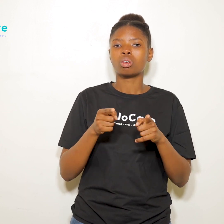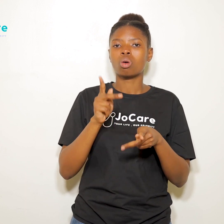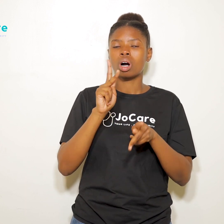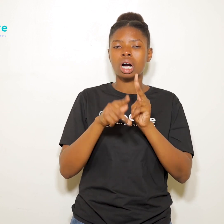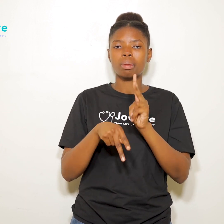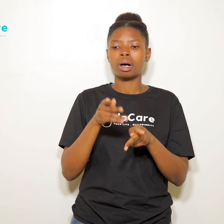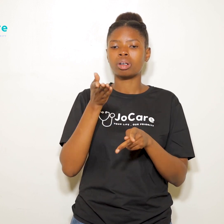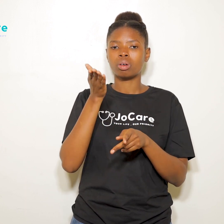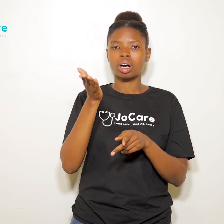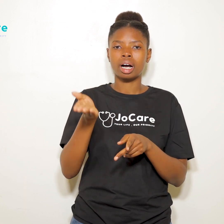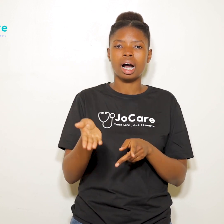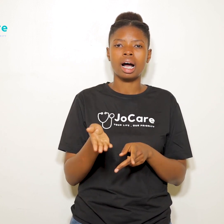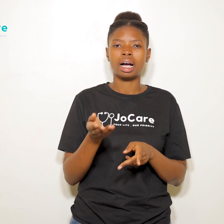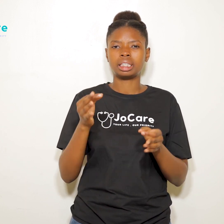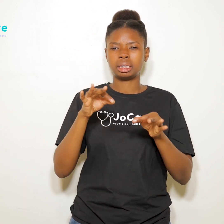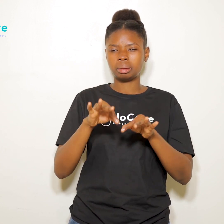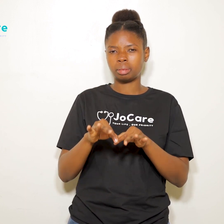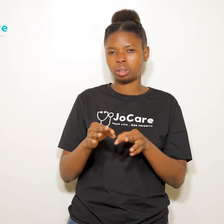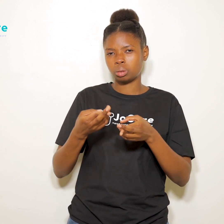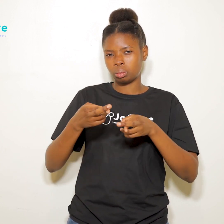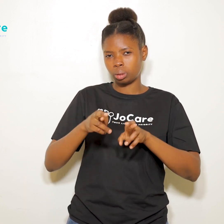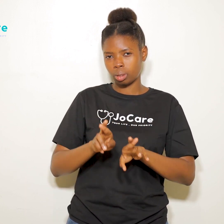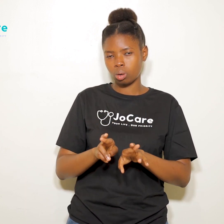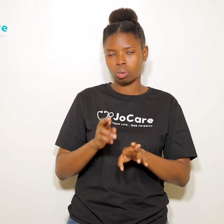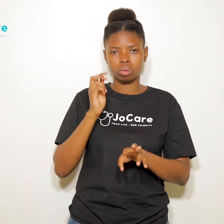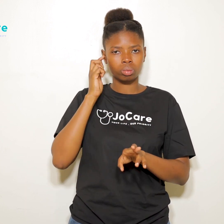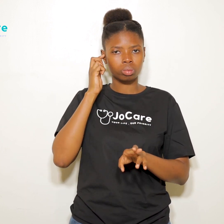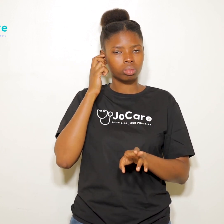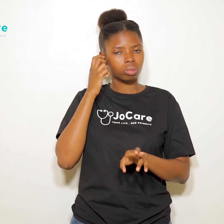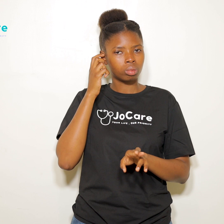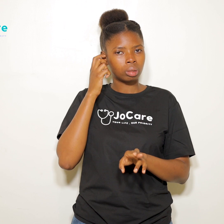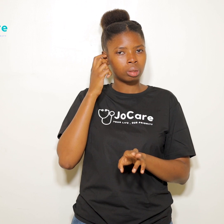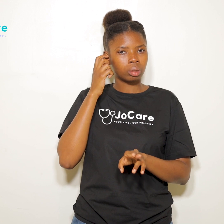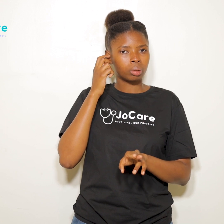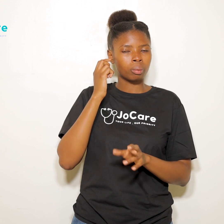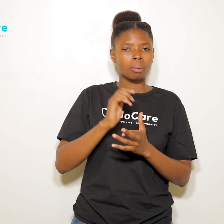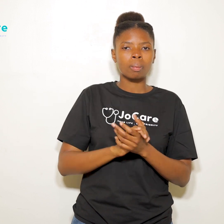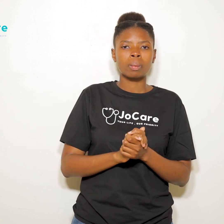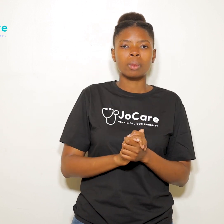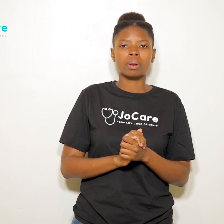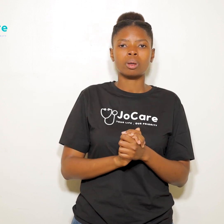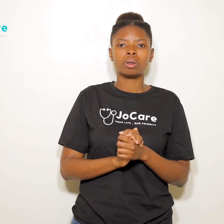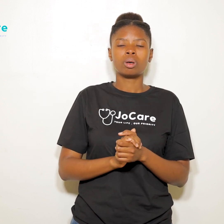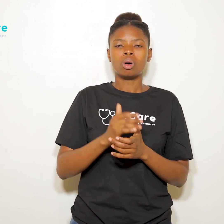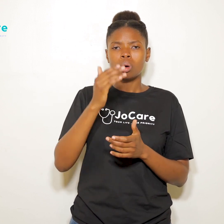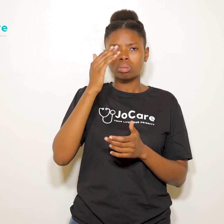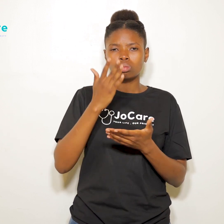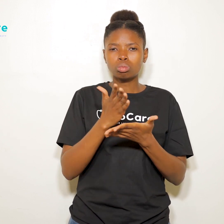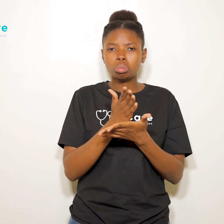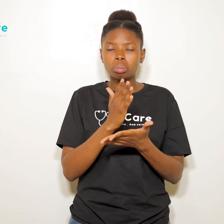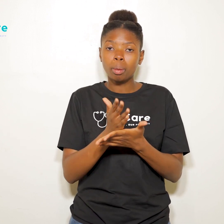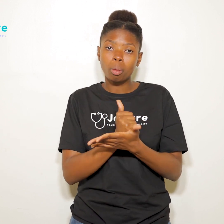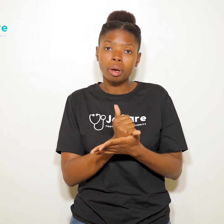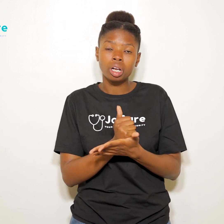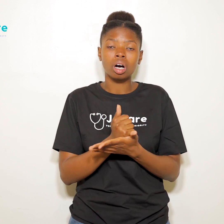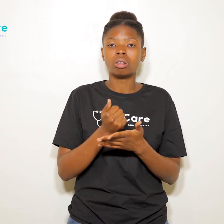hari ibintu bibaho kubera amaraso y'abantu baturuka mu muryango umwe, akaba ari uko kwezi kwahinduka gutyo. Ikindi,